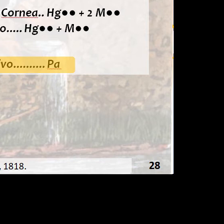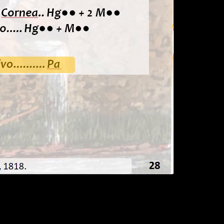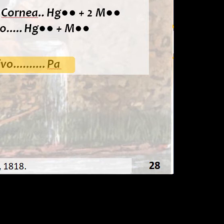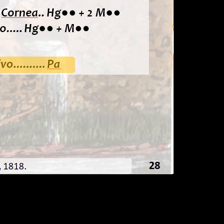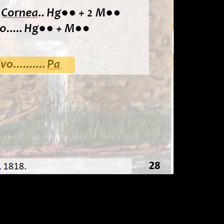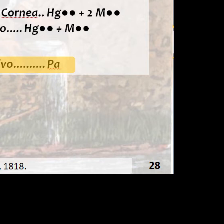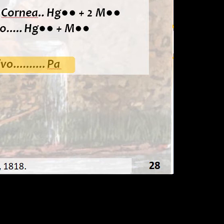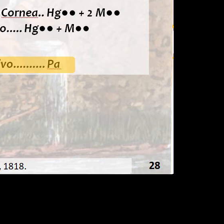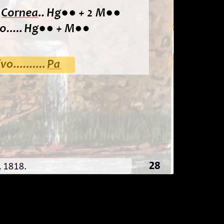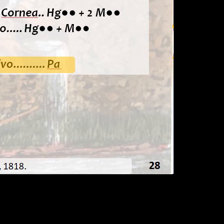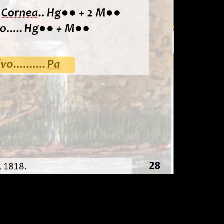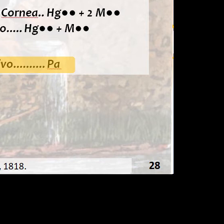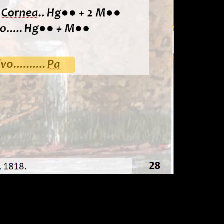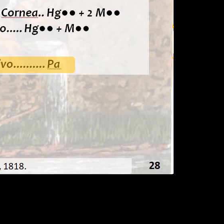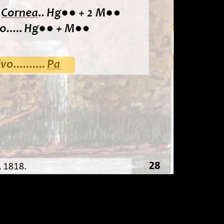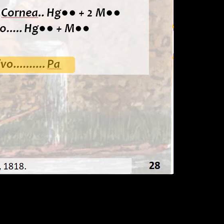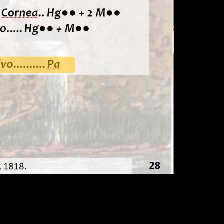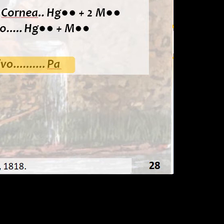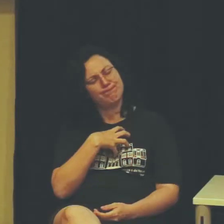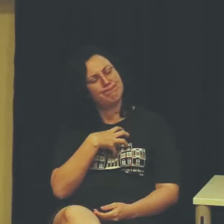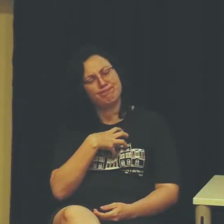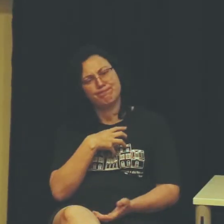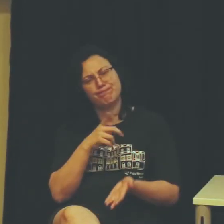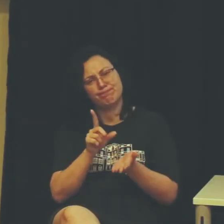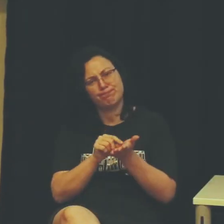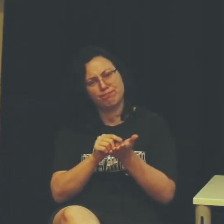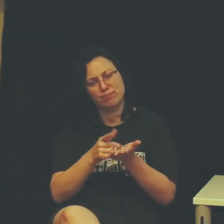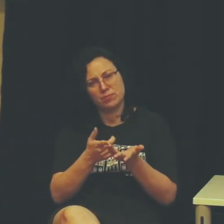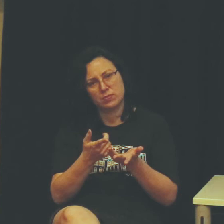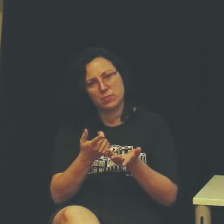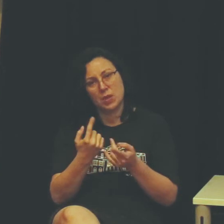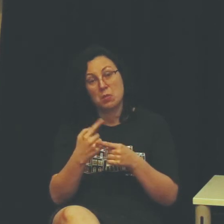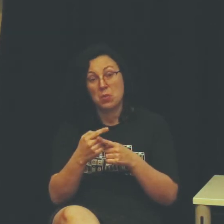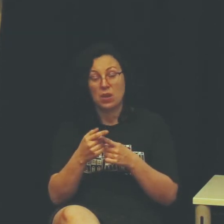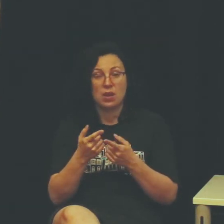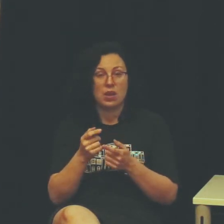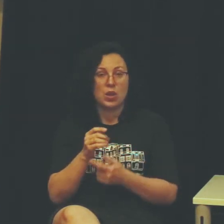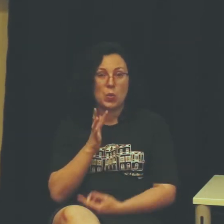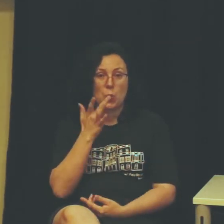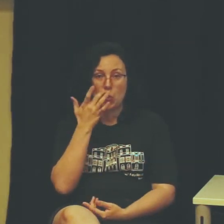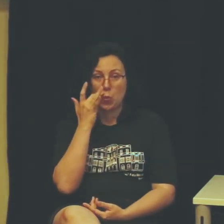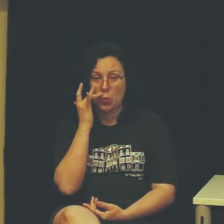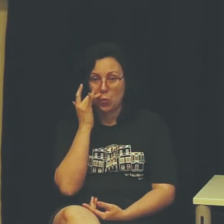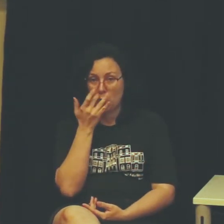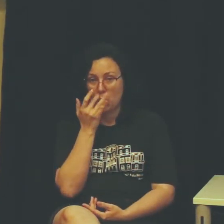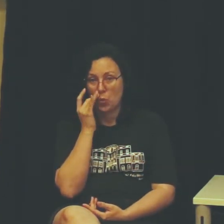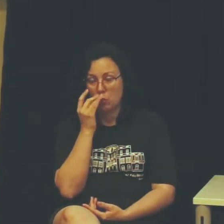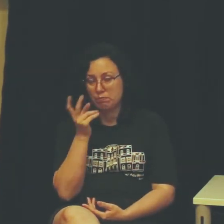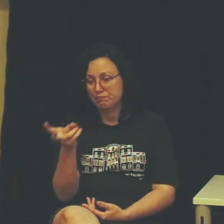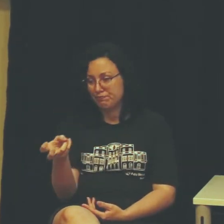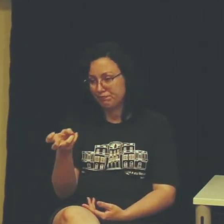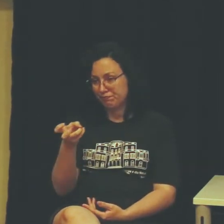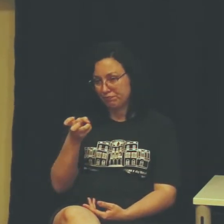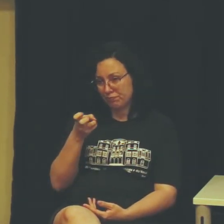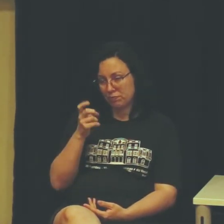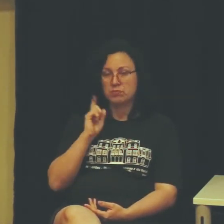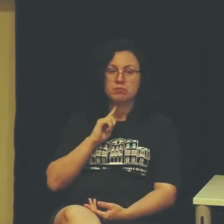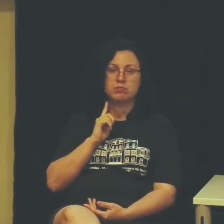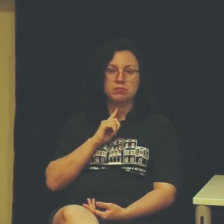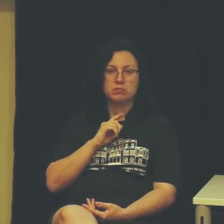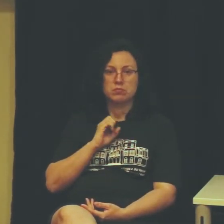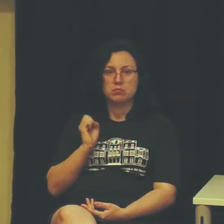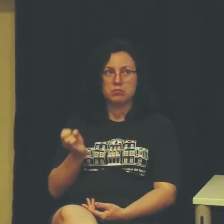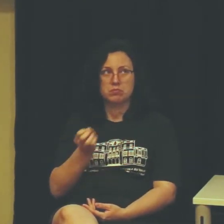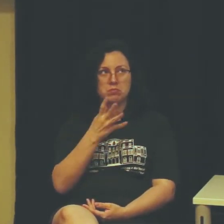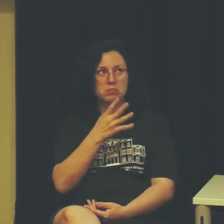trabalhos científicos, né? O que é de se assustar, né? Porque boa parte do ouro que era obtido aqui em Minas Gerais ia